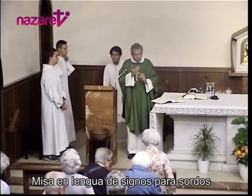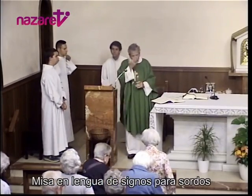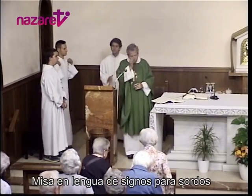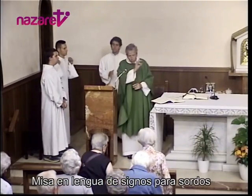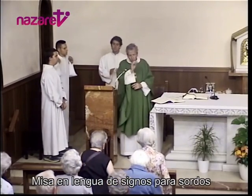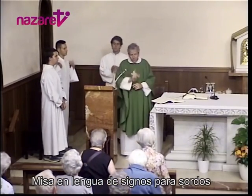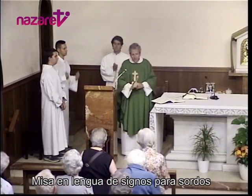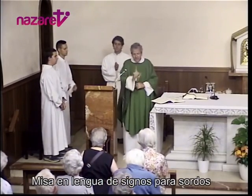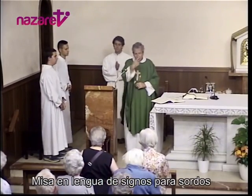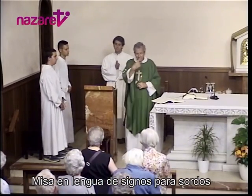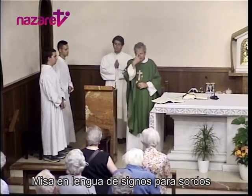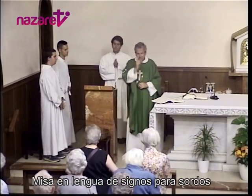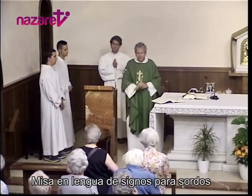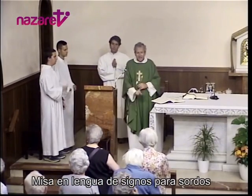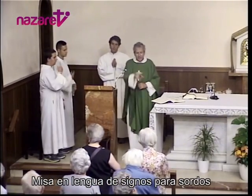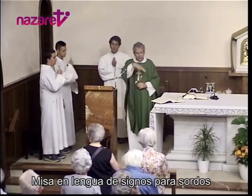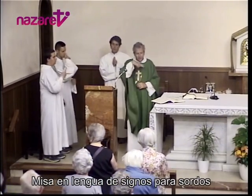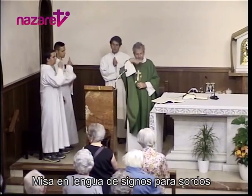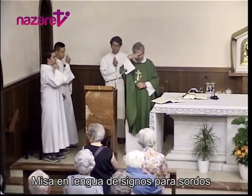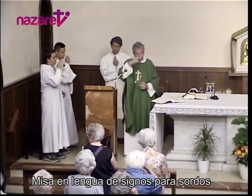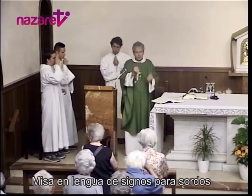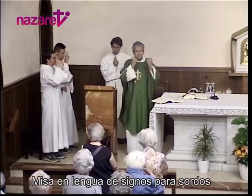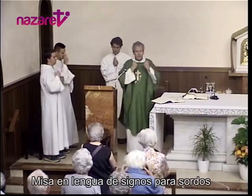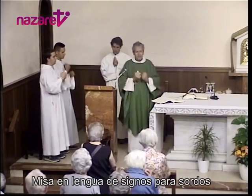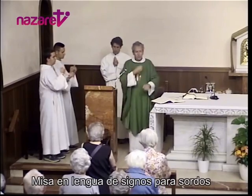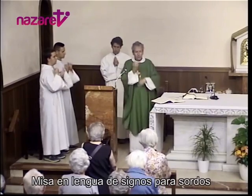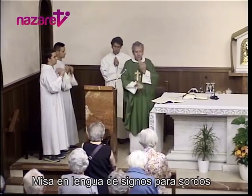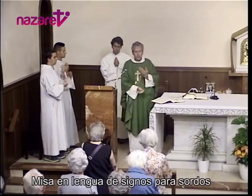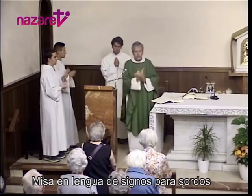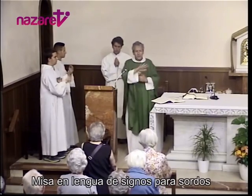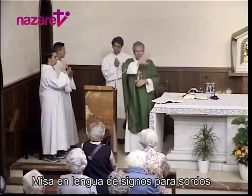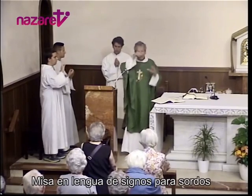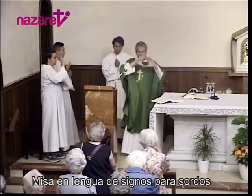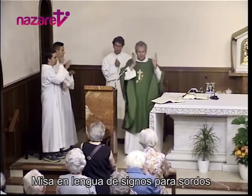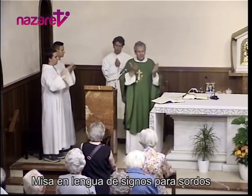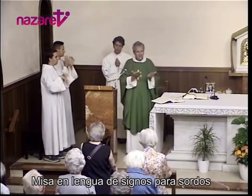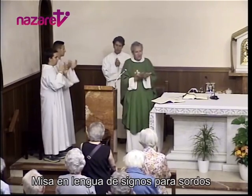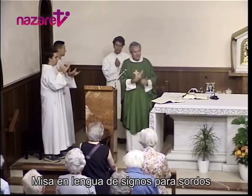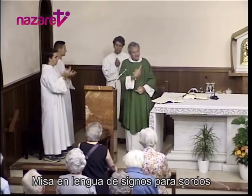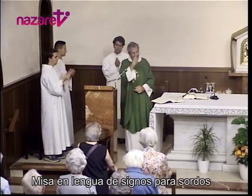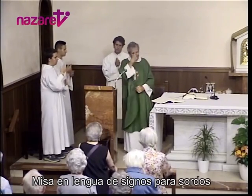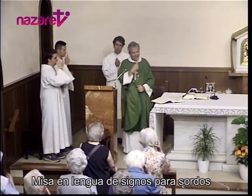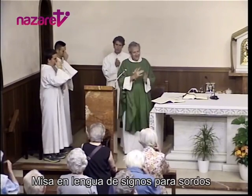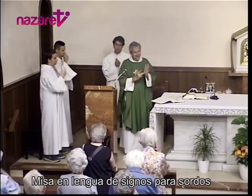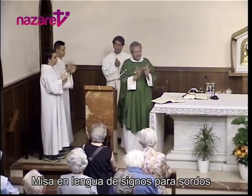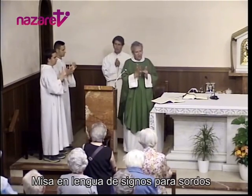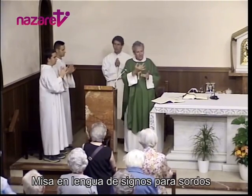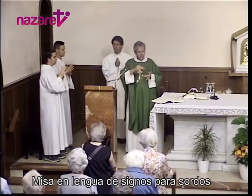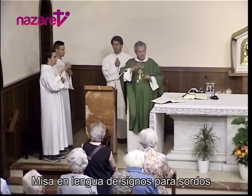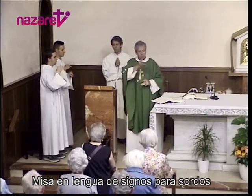Todos juntos profesamos la fe. Creo en Dios, Padre Todopoderoso, Creador del cielo y de la tierra. Creo en Jesucristo, su